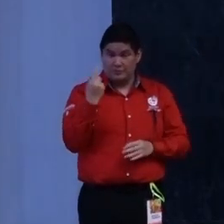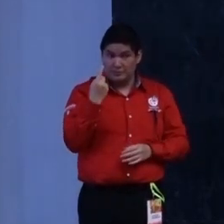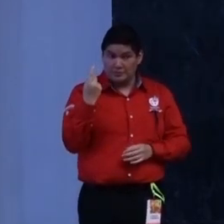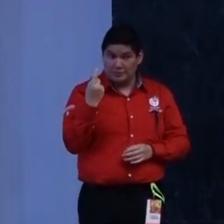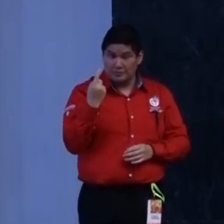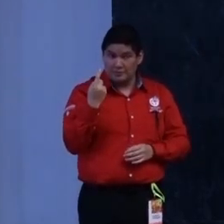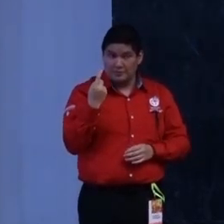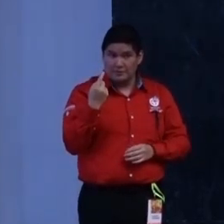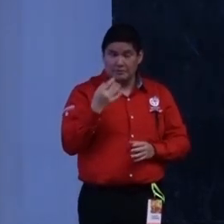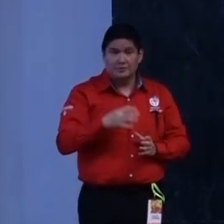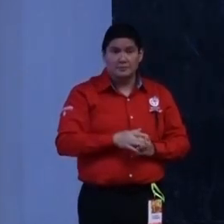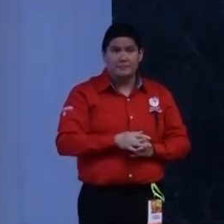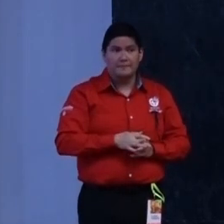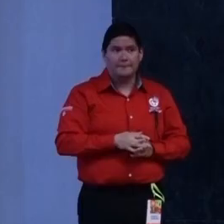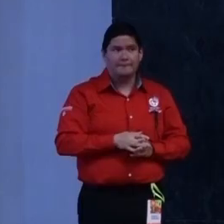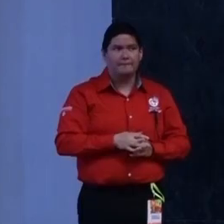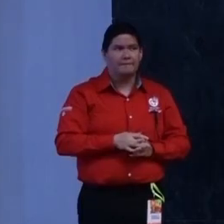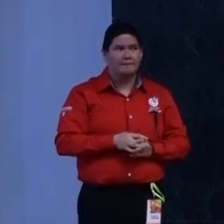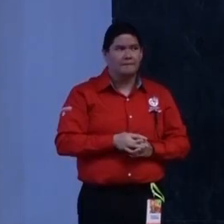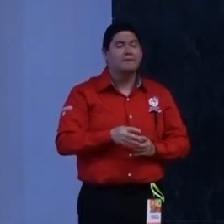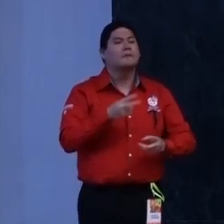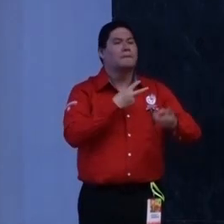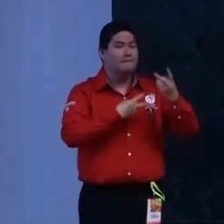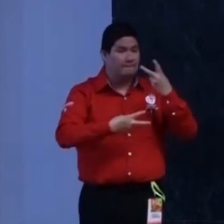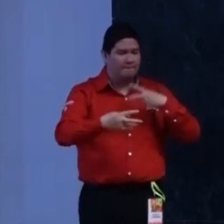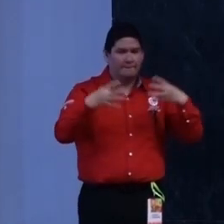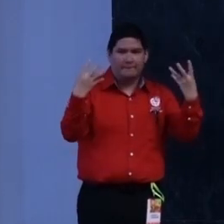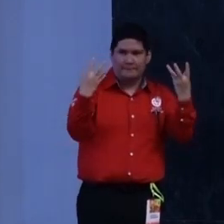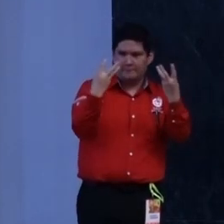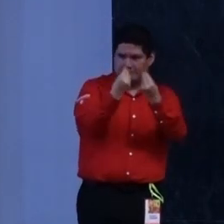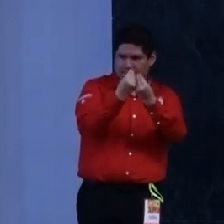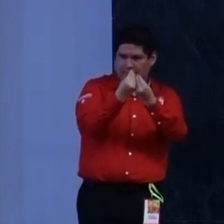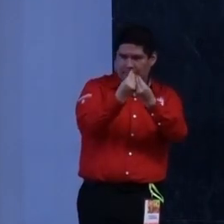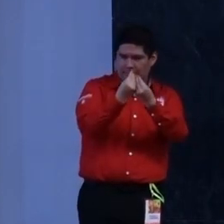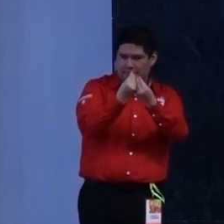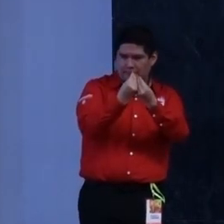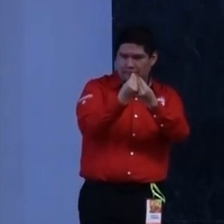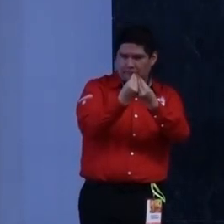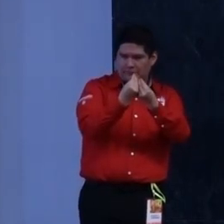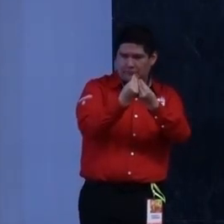porque vienen de la mano. Y no sé